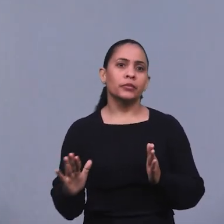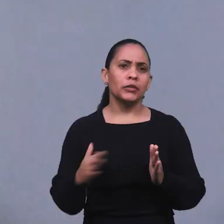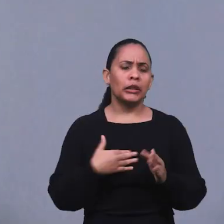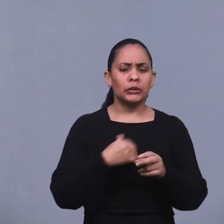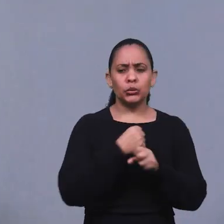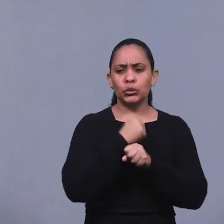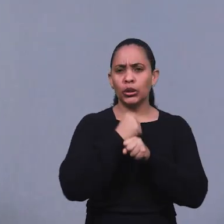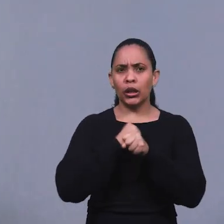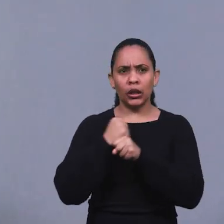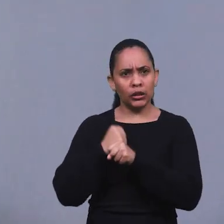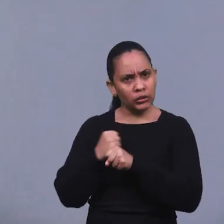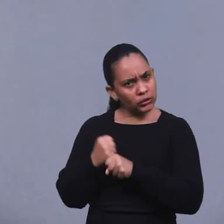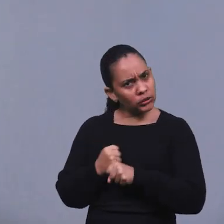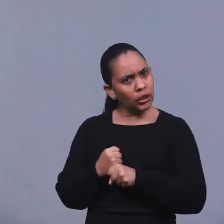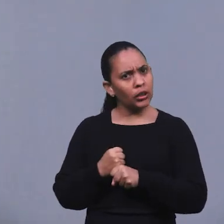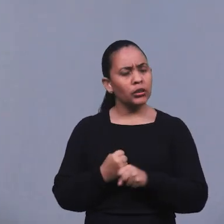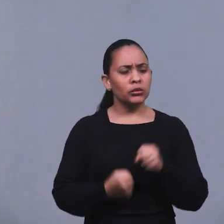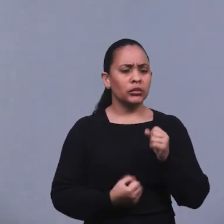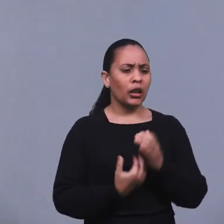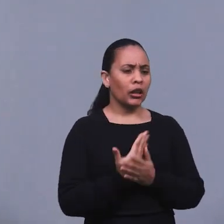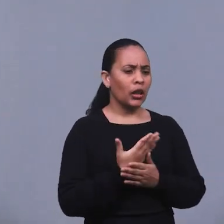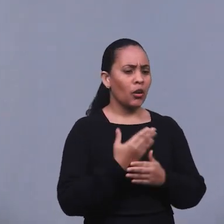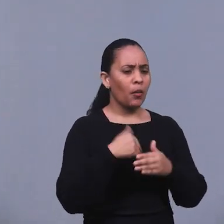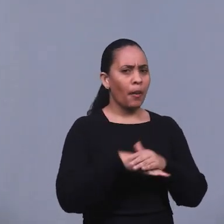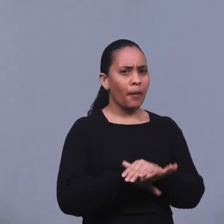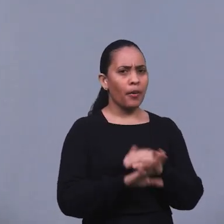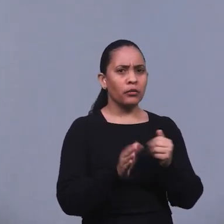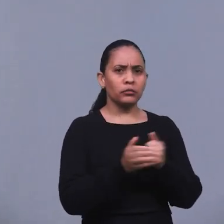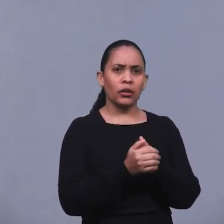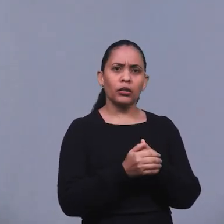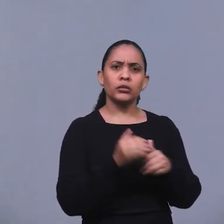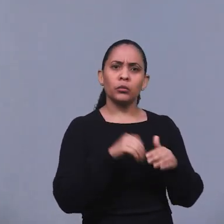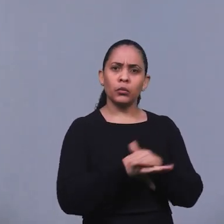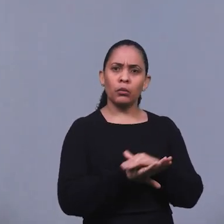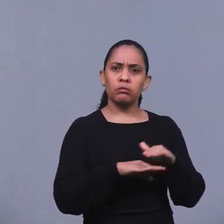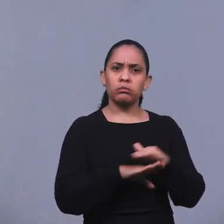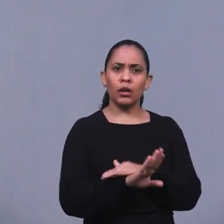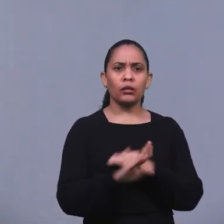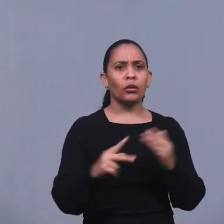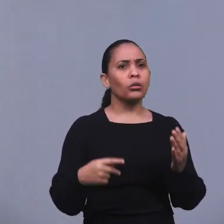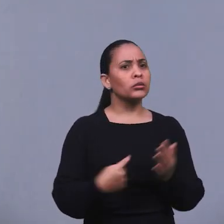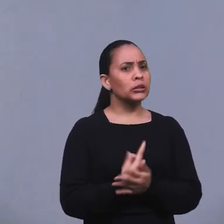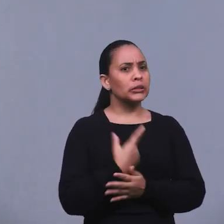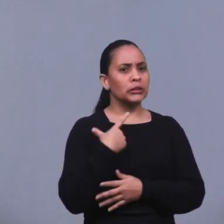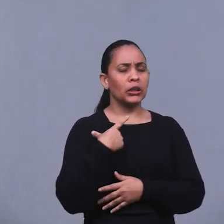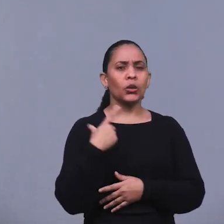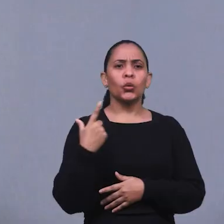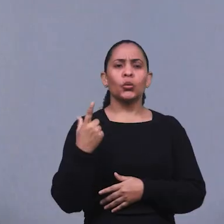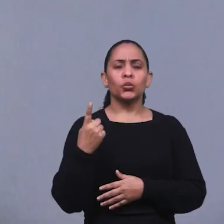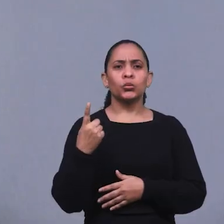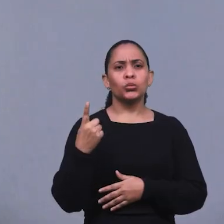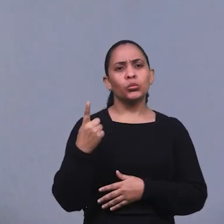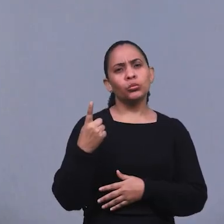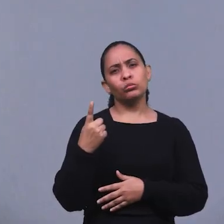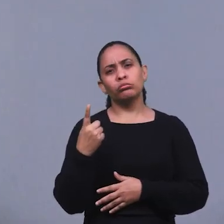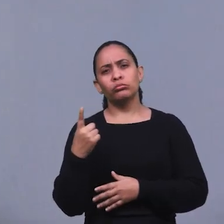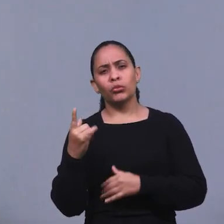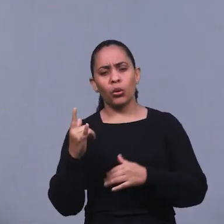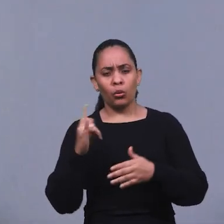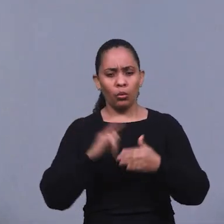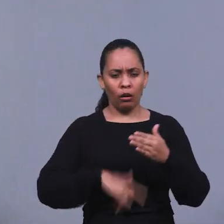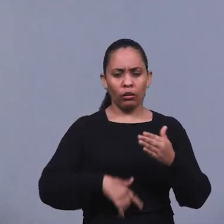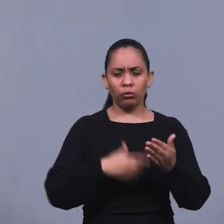ano em ano, sabe? Cria uma Sim. pasta de plástico e vai guardando a documentação para não acontecer de nenhum documento se perder, de